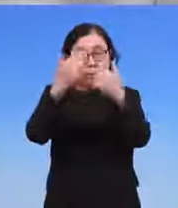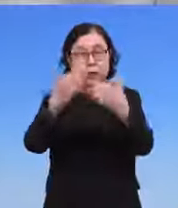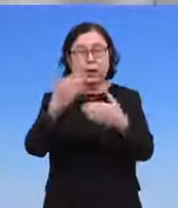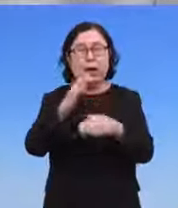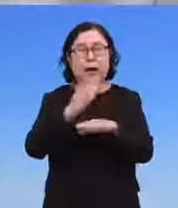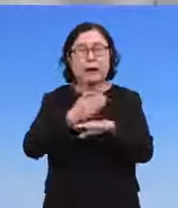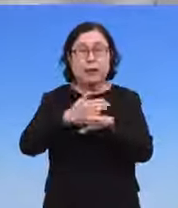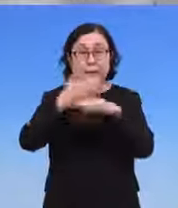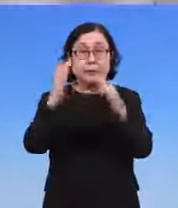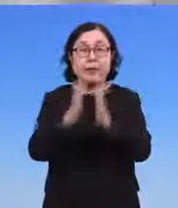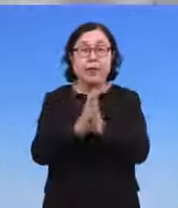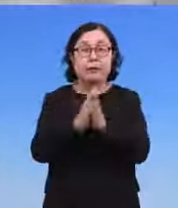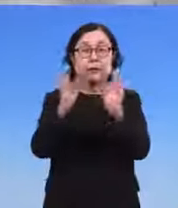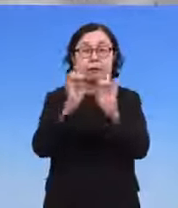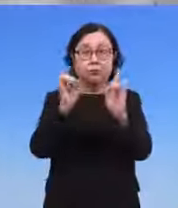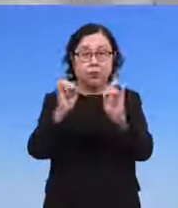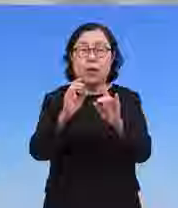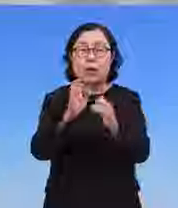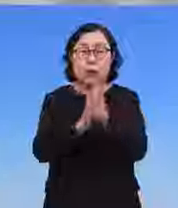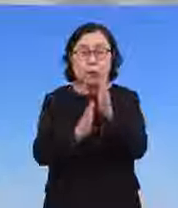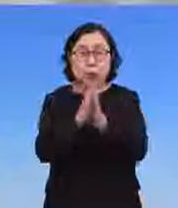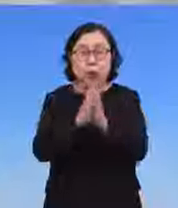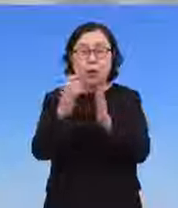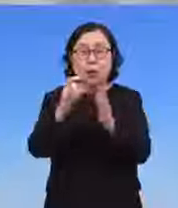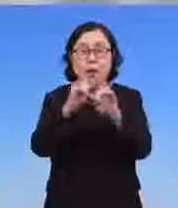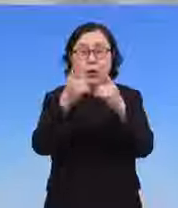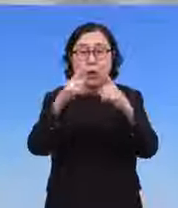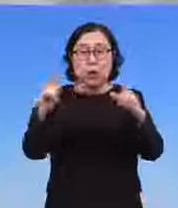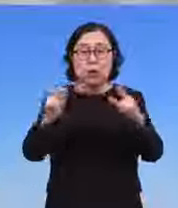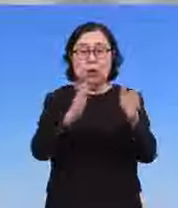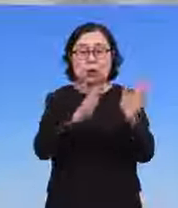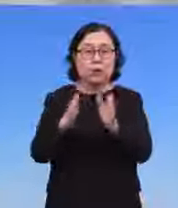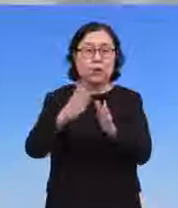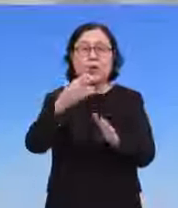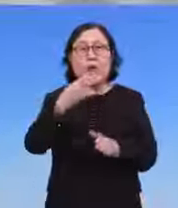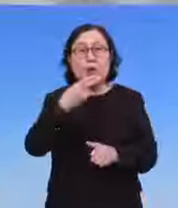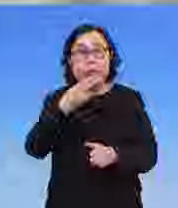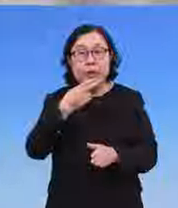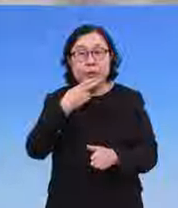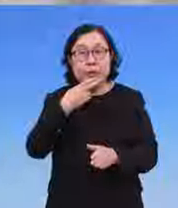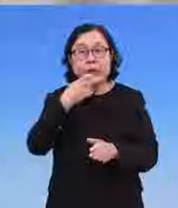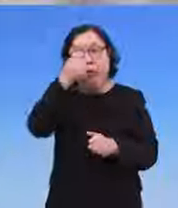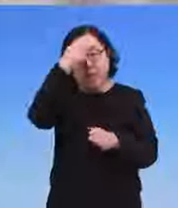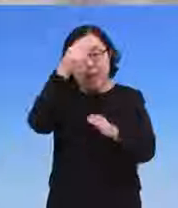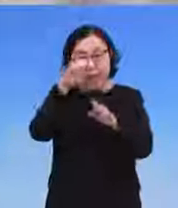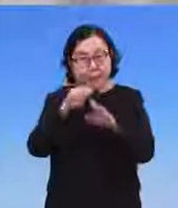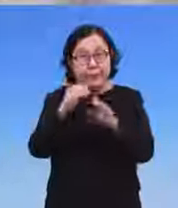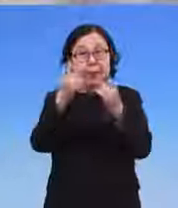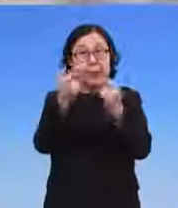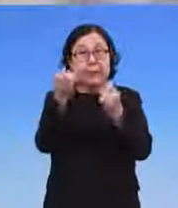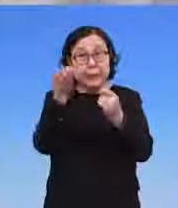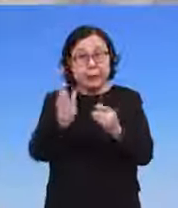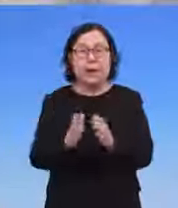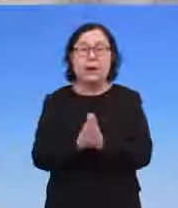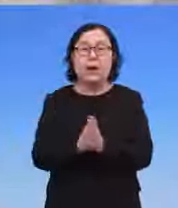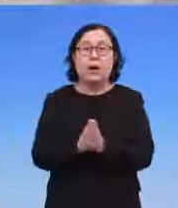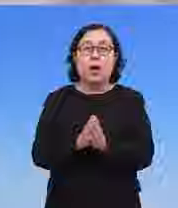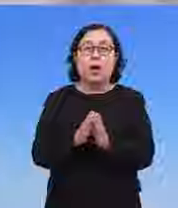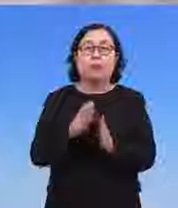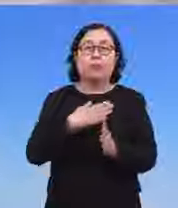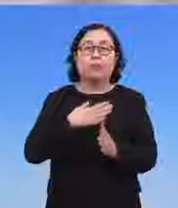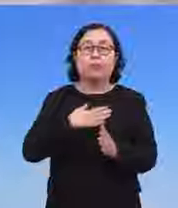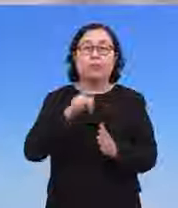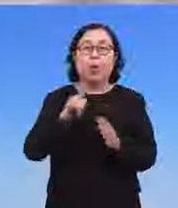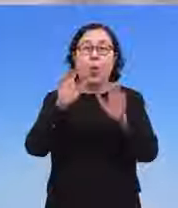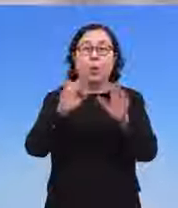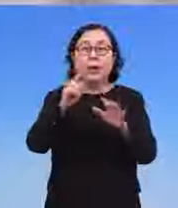겉으로 보기에는 이제 성가대도 서지 못하고 여러 가지가 이제 불비한 상황에서 드리는 예배 같지만 저는 오늘